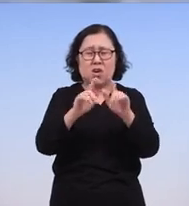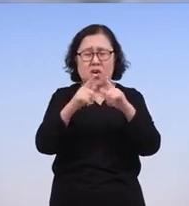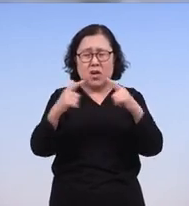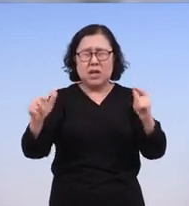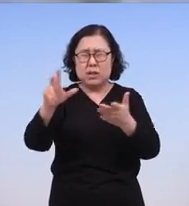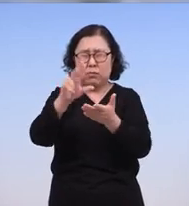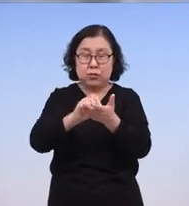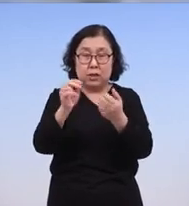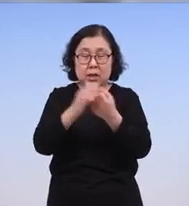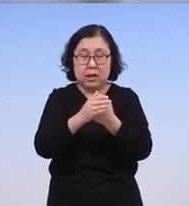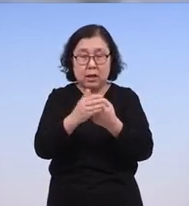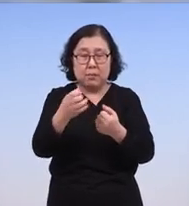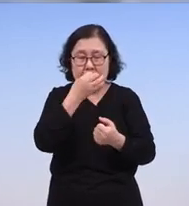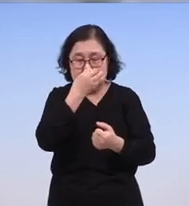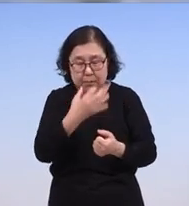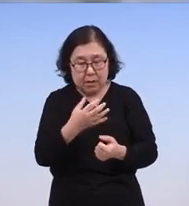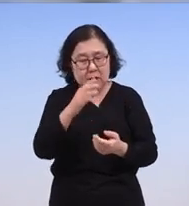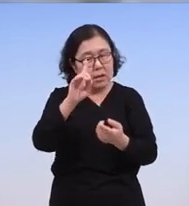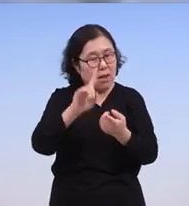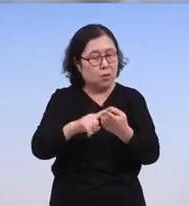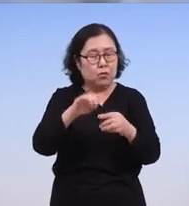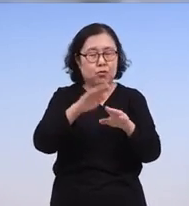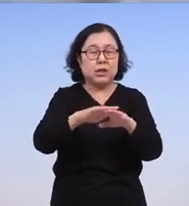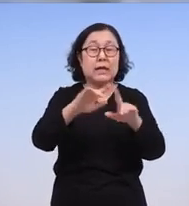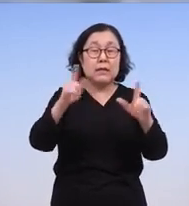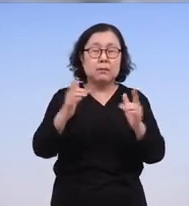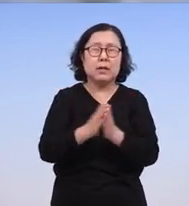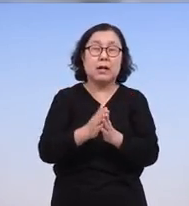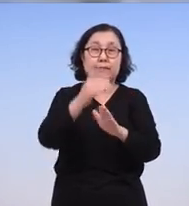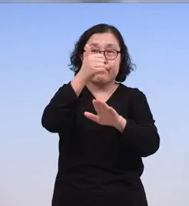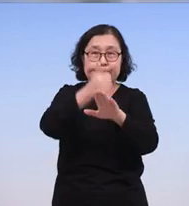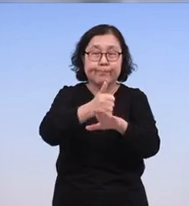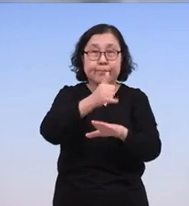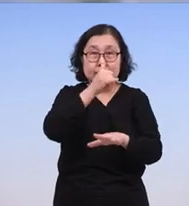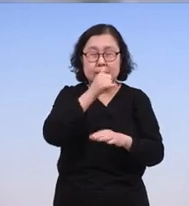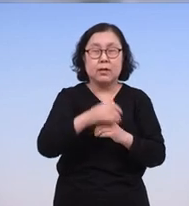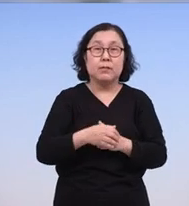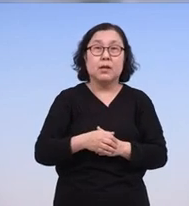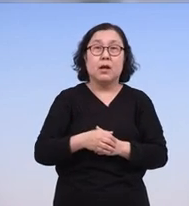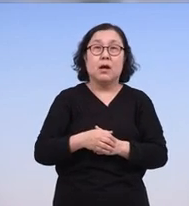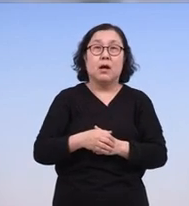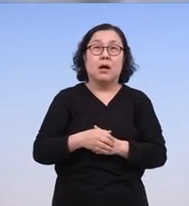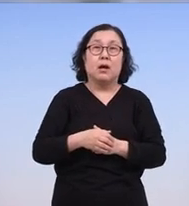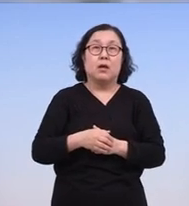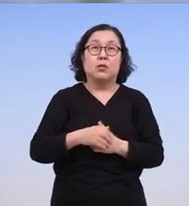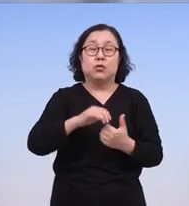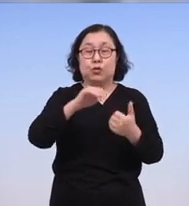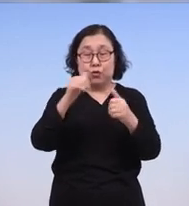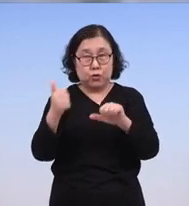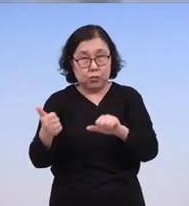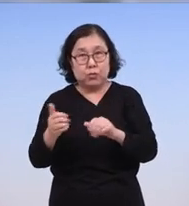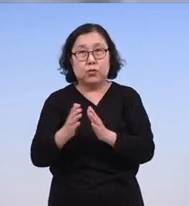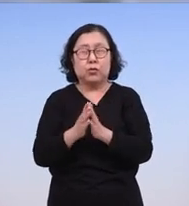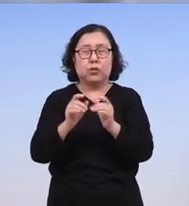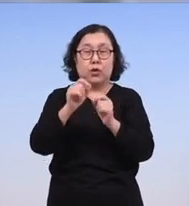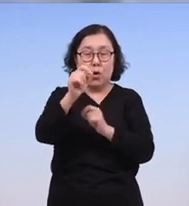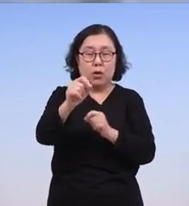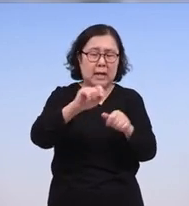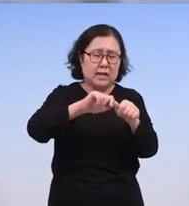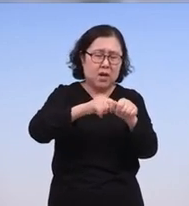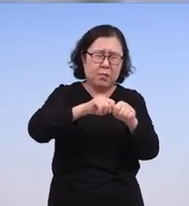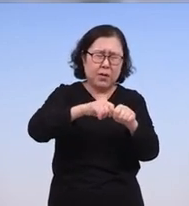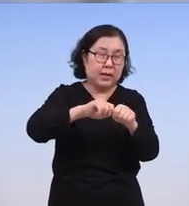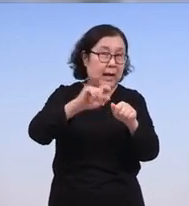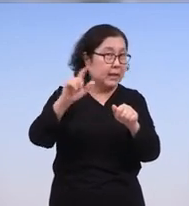문제가 찾아오는 그걸로 영원히 내버려 두지 않습니다. 끝이 있습니다. 그리고 진시황이 두려워하는 것처럼